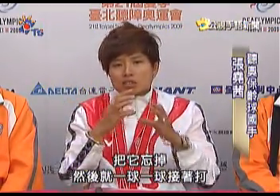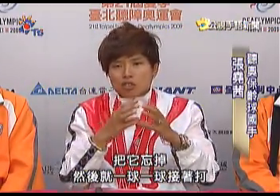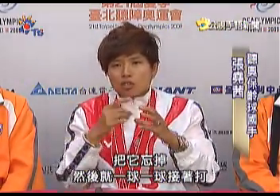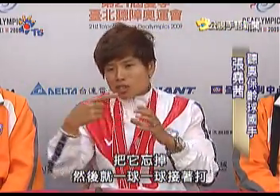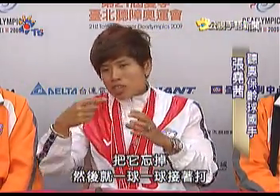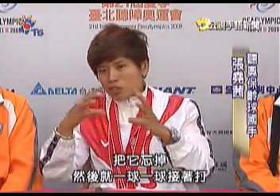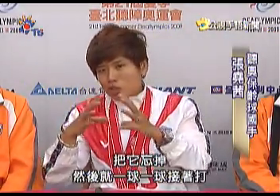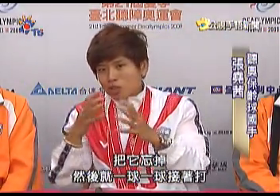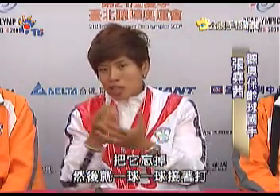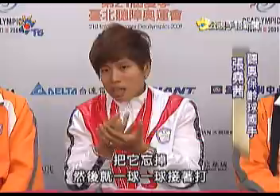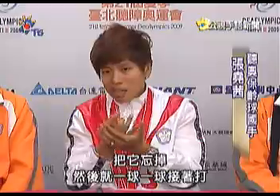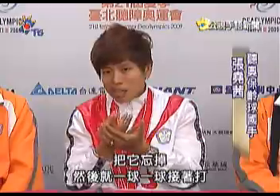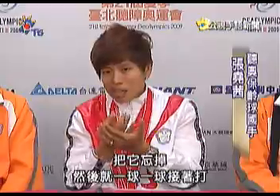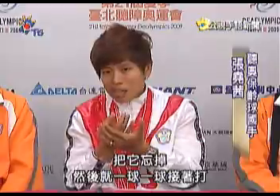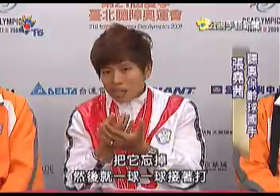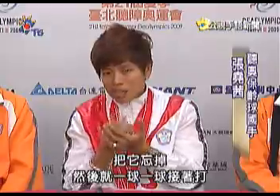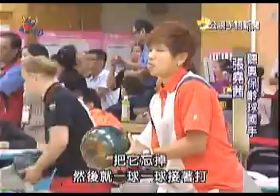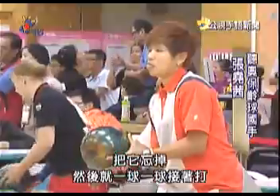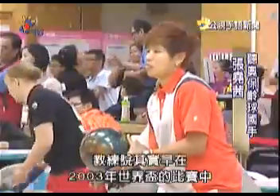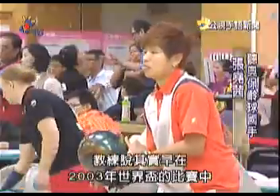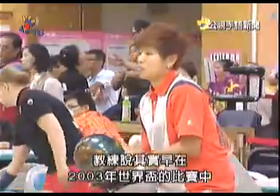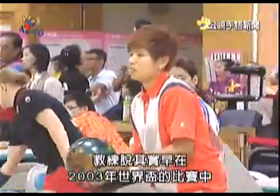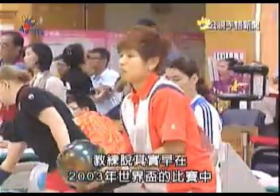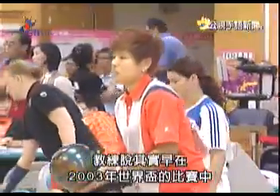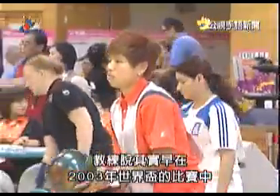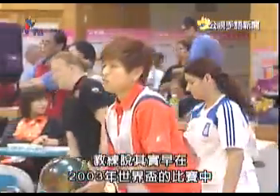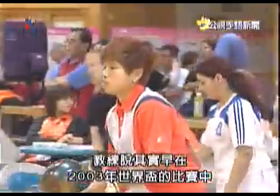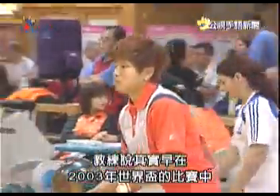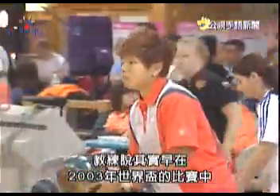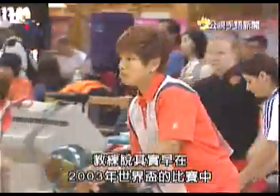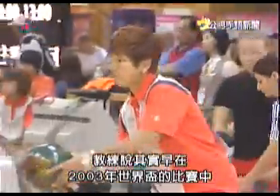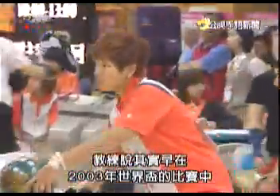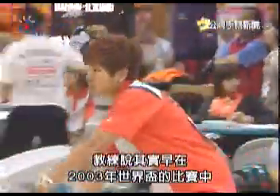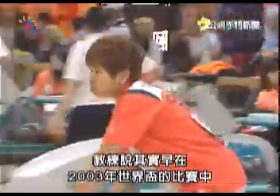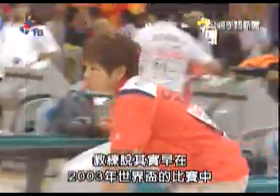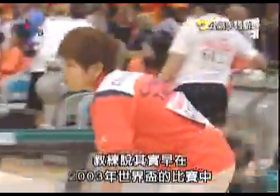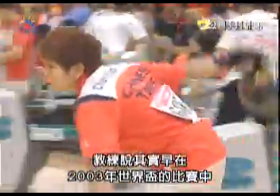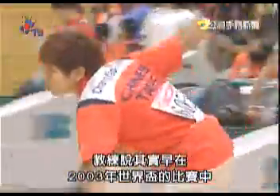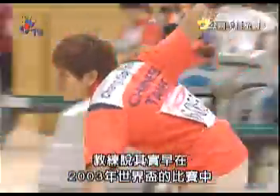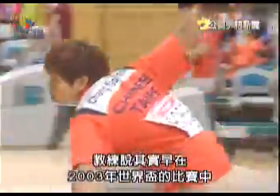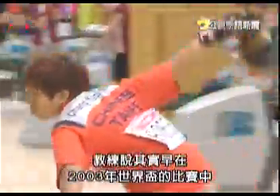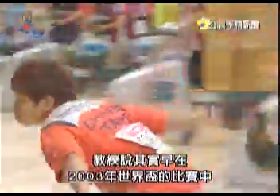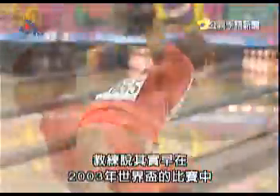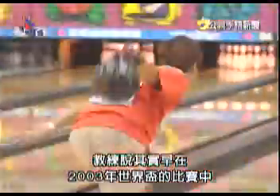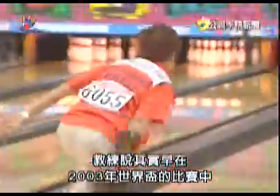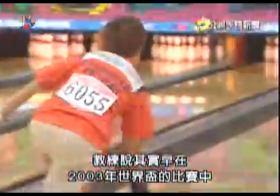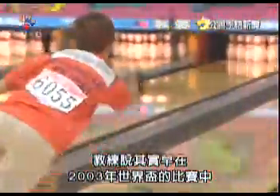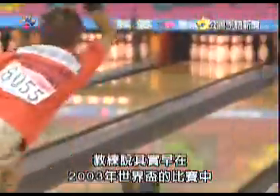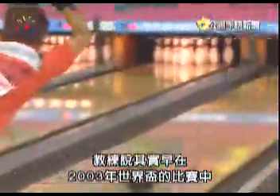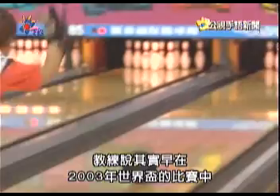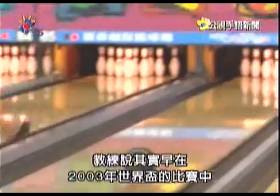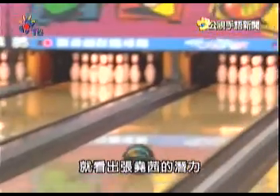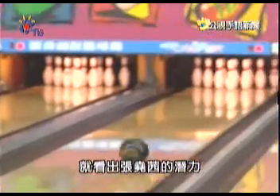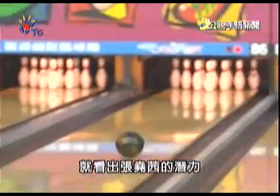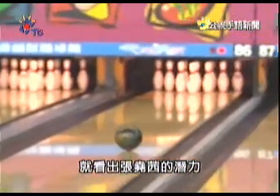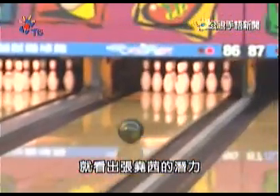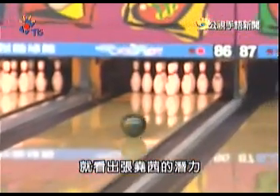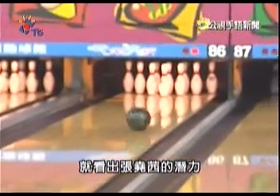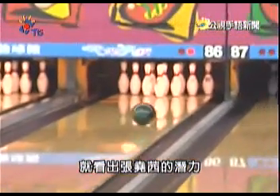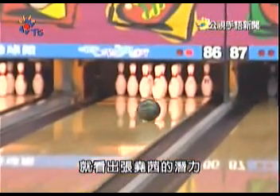然后一球一球接着打。 教练说，其实早在2003年世界杯的比赛中就看出张瑶倩的潜